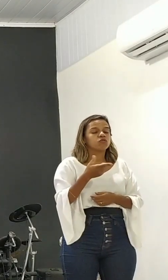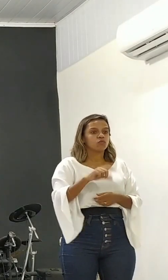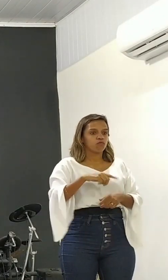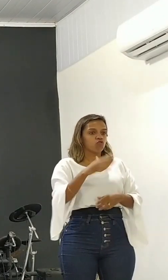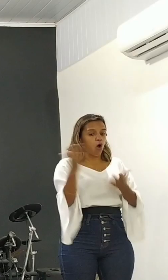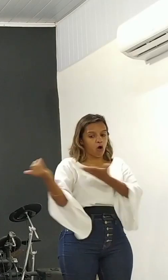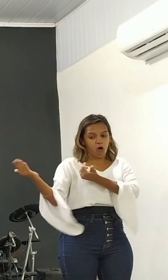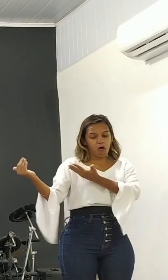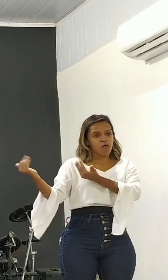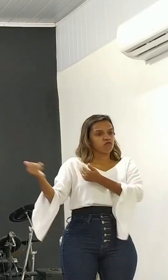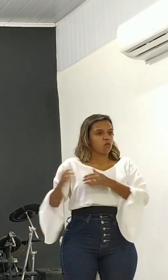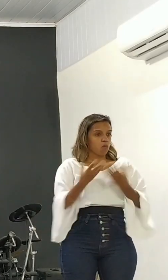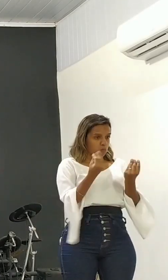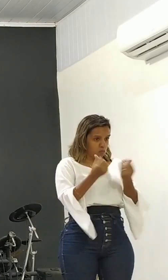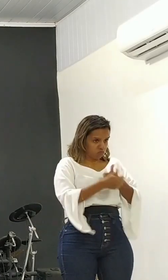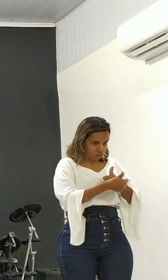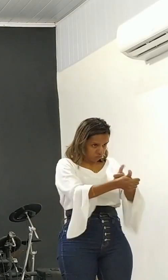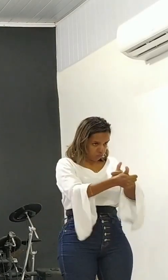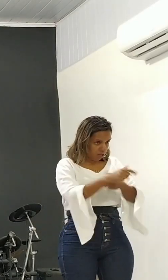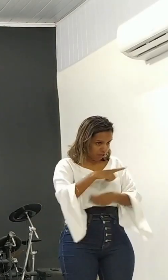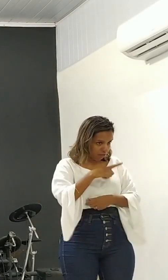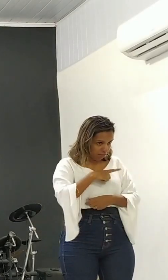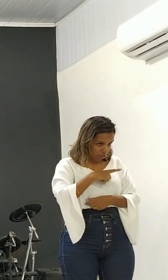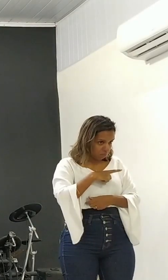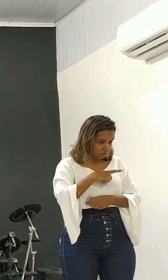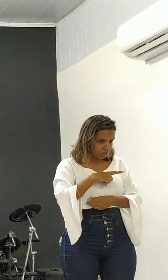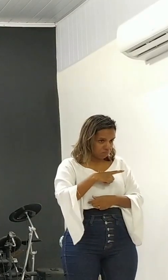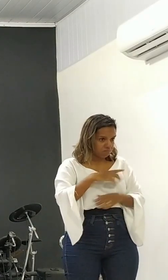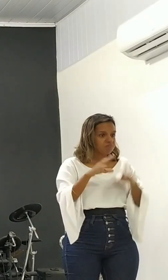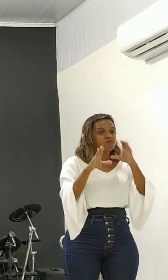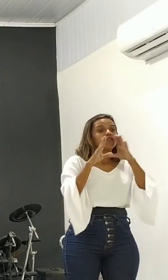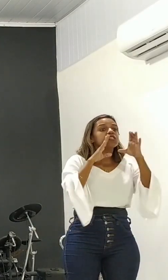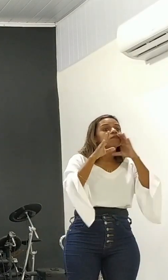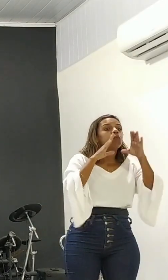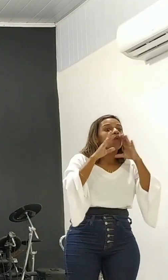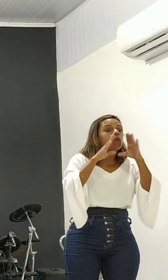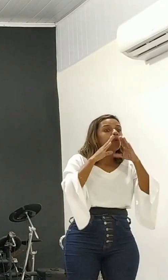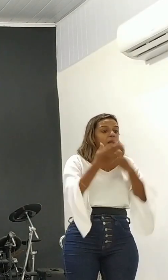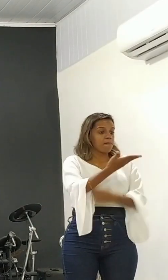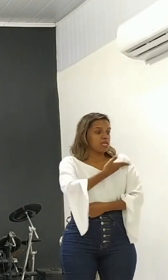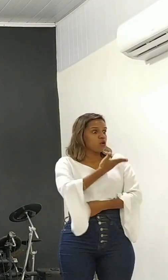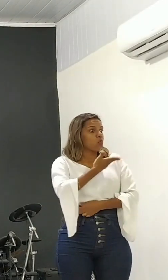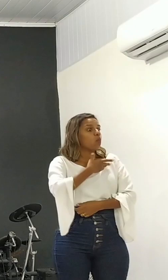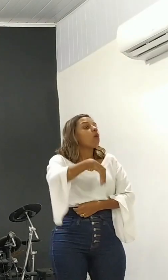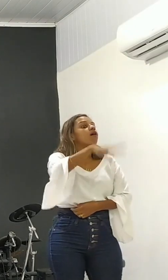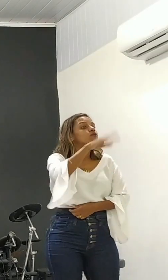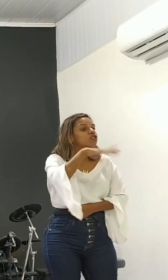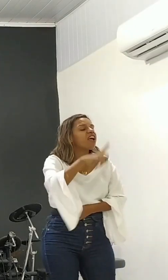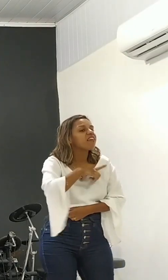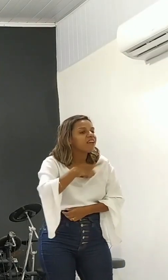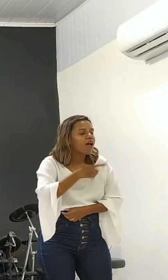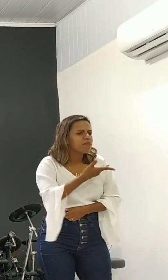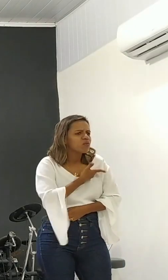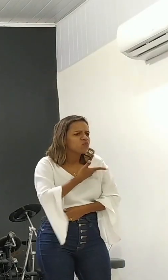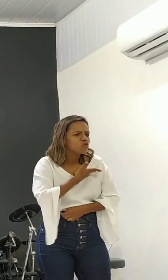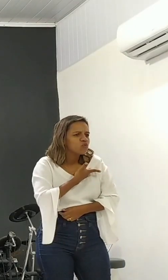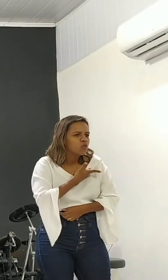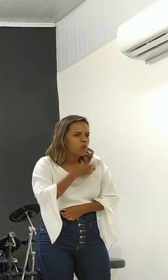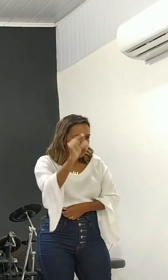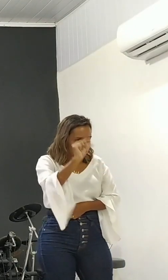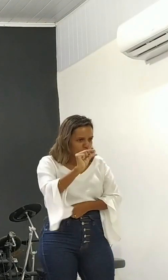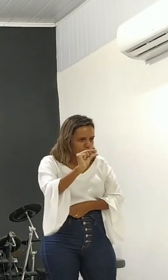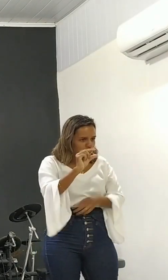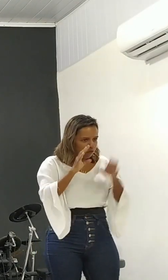Jovens aí, muitos seguidores no Instagram, né? Facebook, quantos amigos você tem no Facebook?